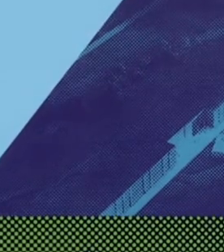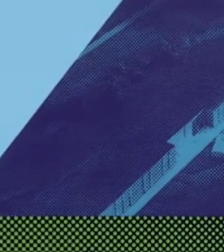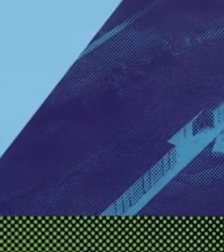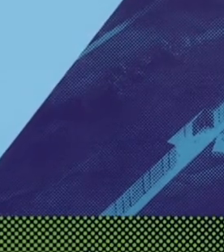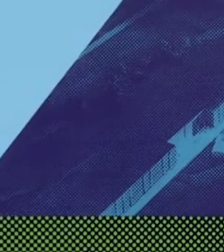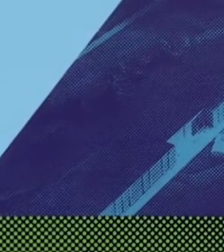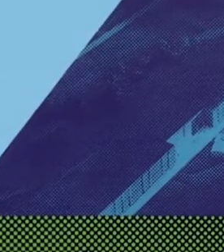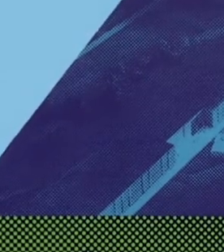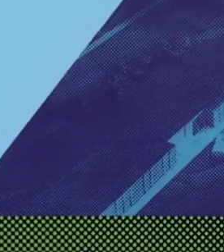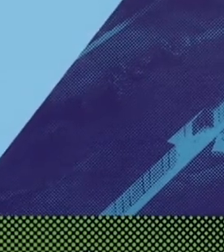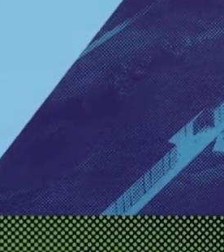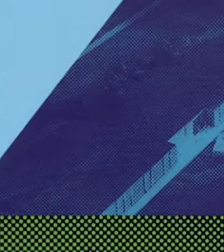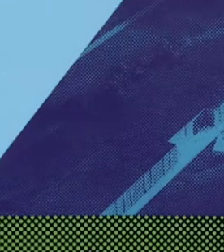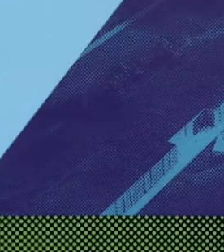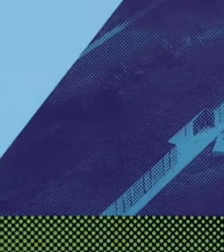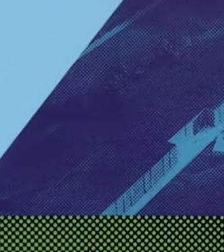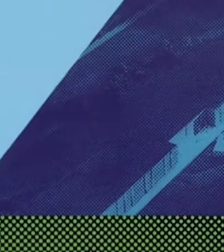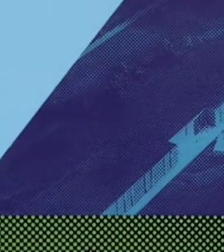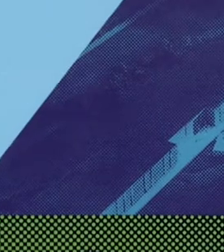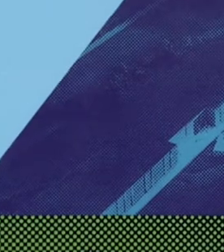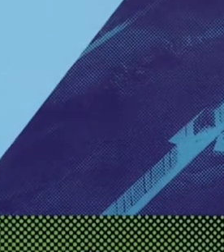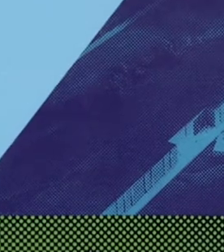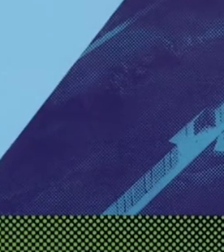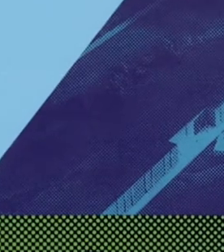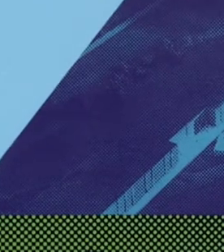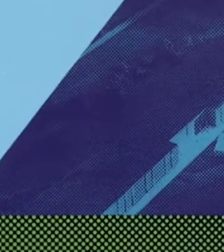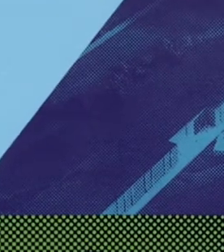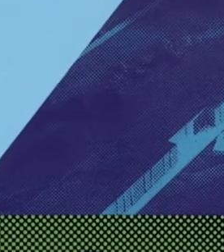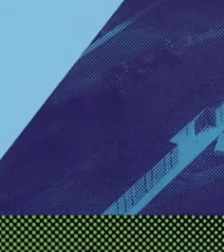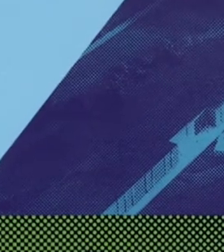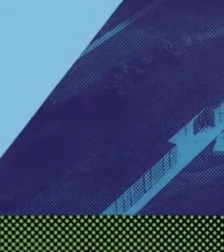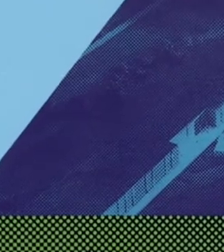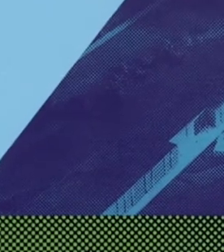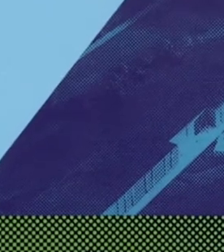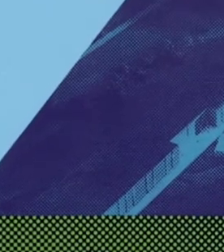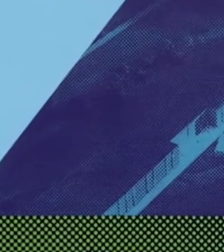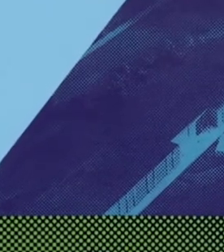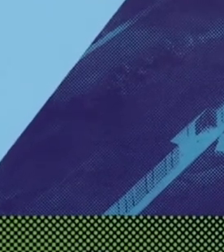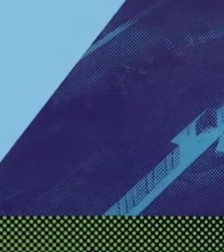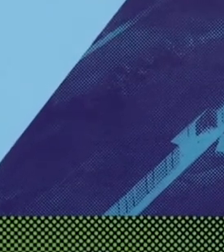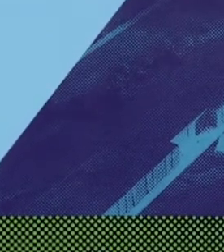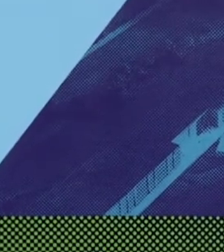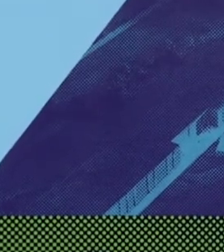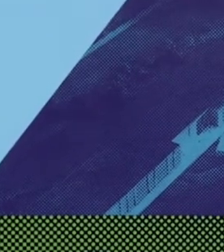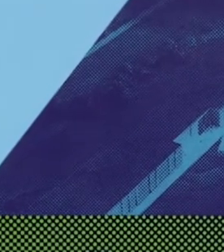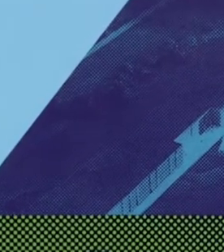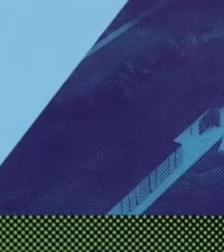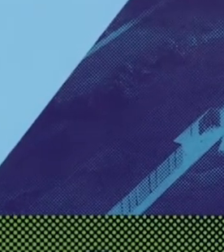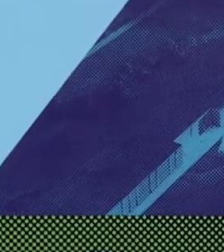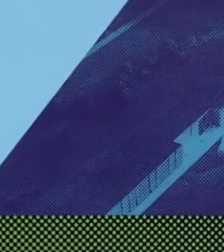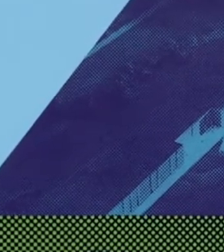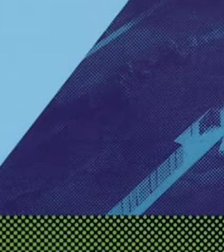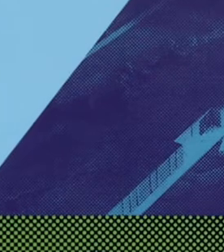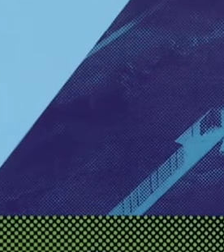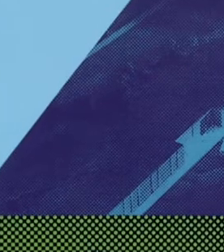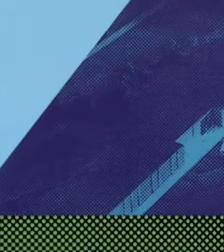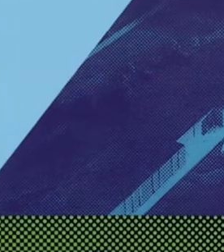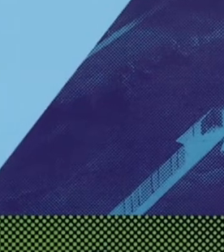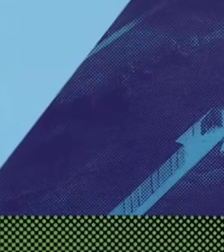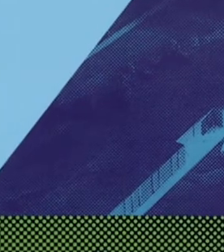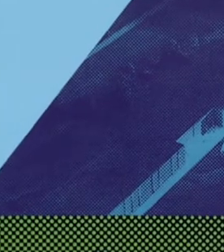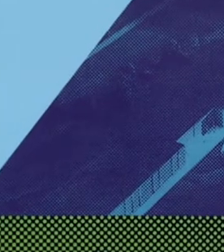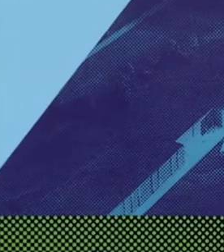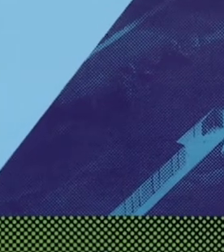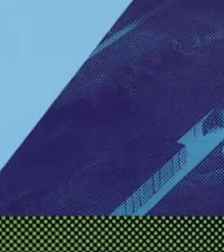behov. Dels om att samhället genom socialpolitiken och på andra sätt gör